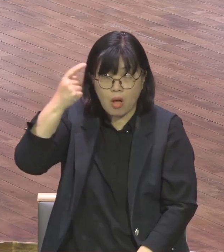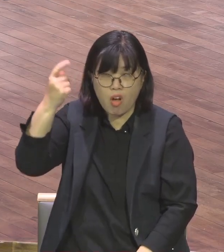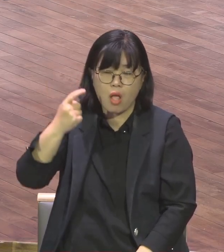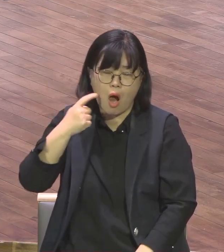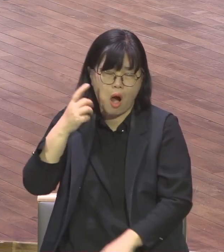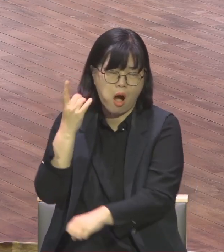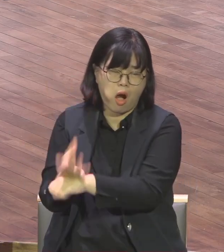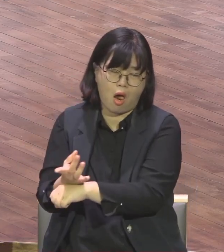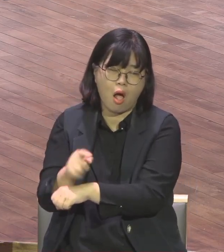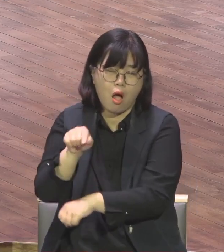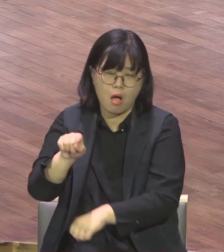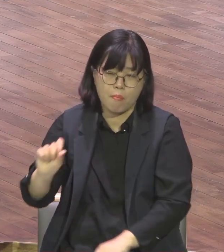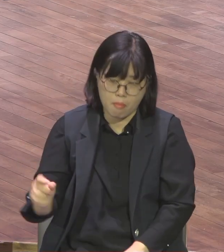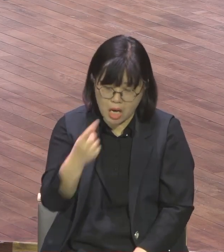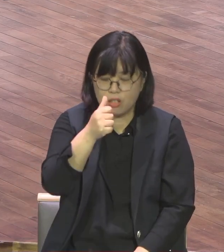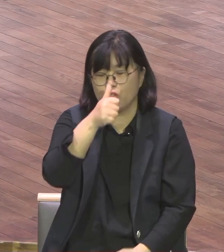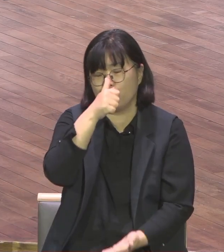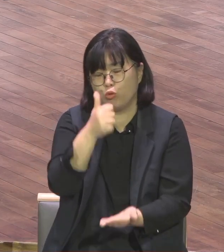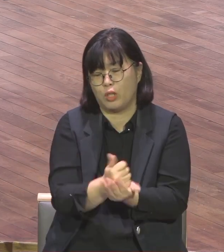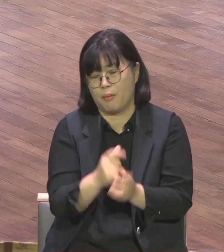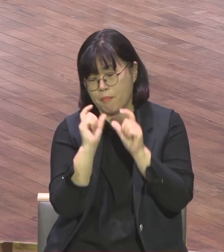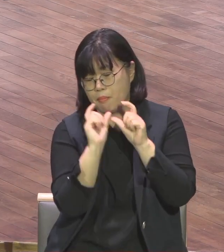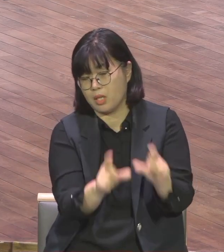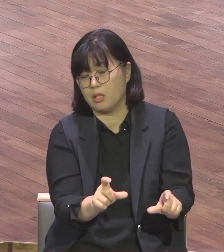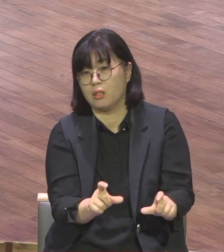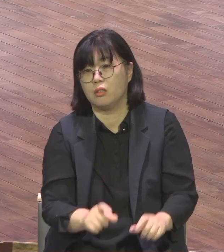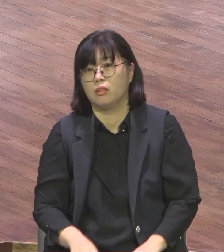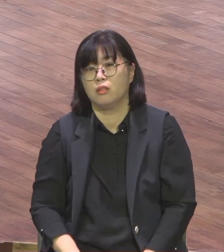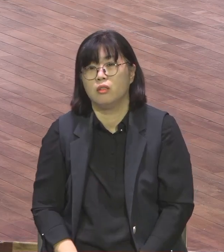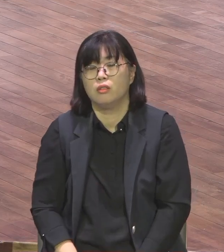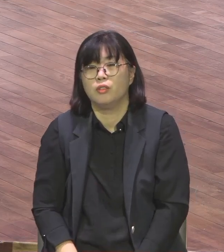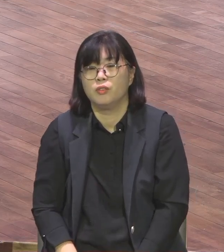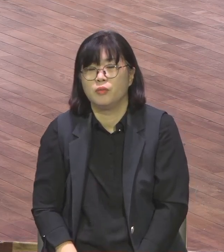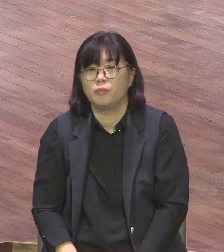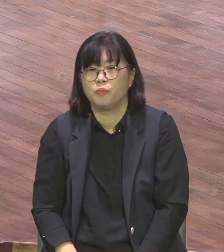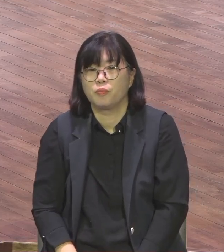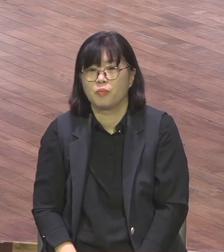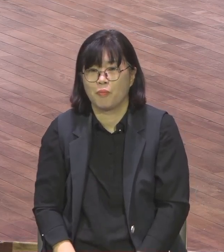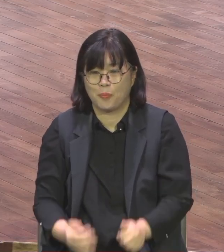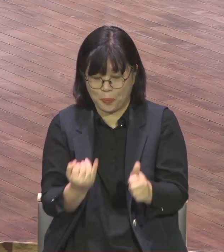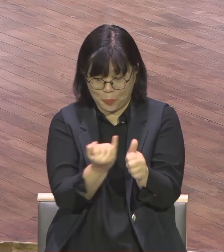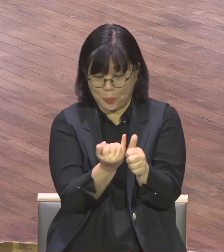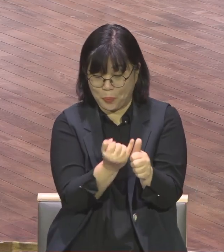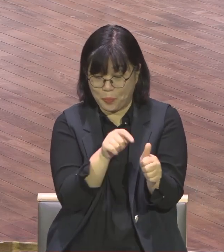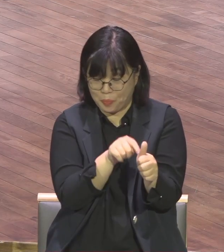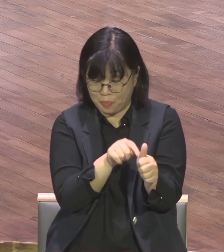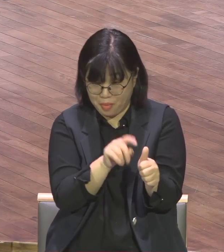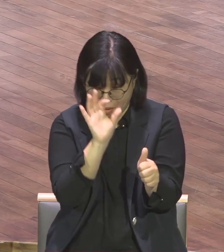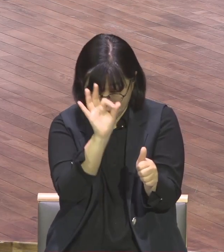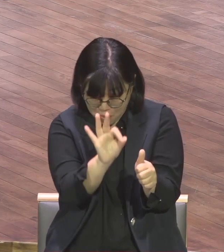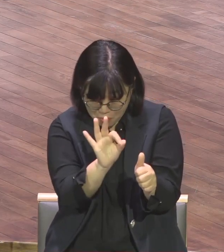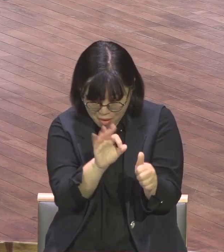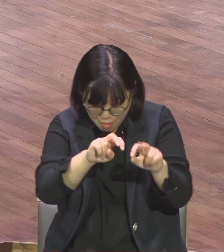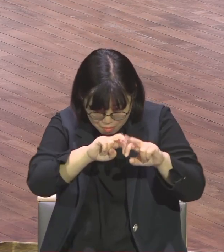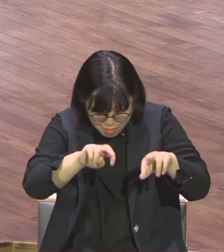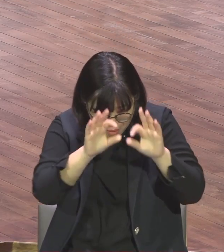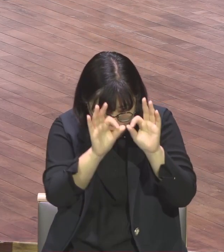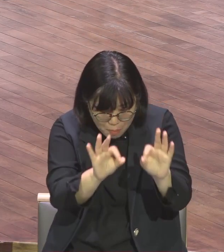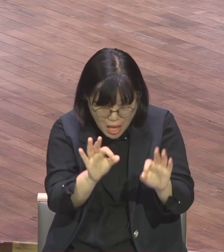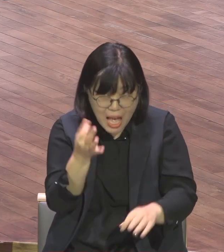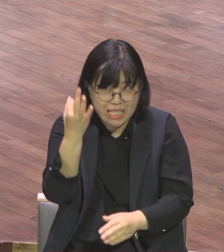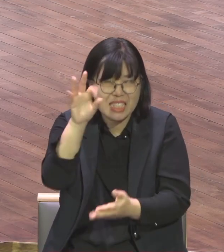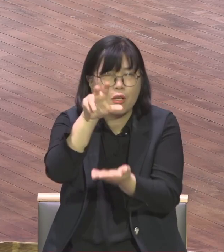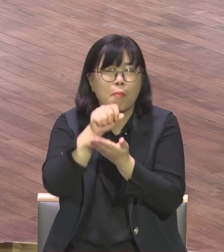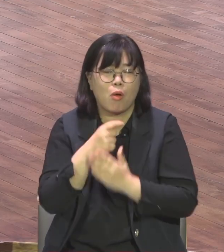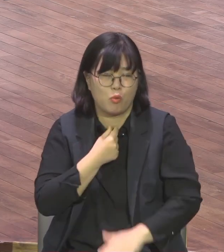성령을 속인 죄에 구체적으로 나와 있습니다. 그런데 그 바탕에 보면 인정받고 싶은 욕구가 확 차 있었어요.